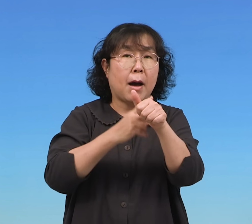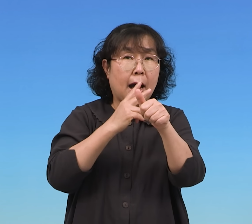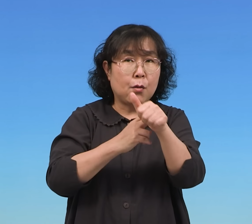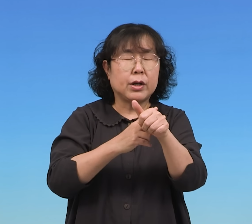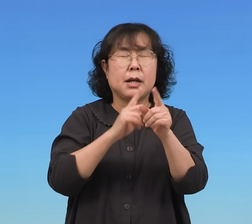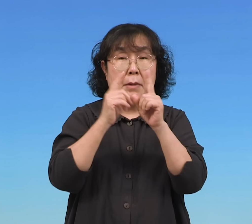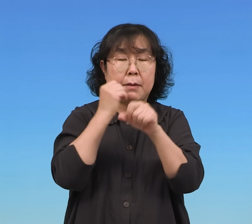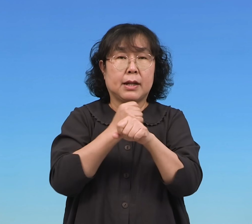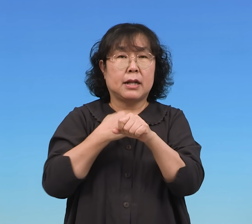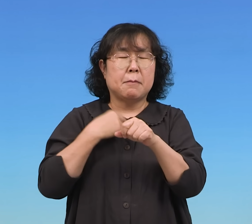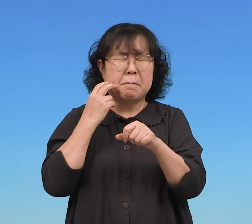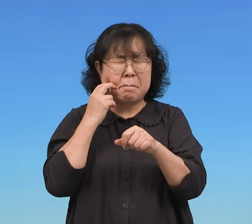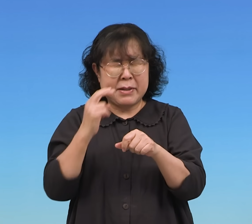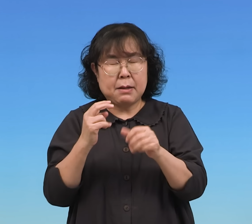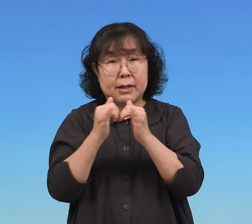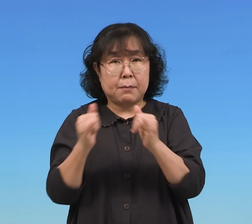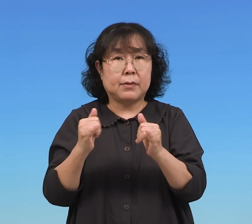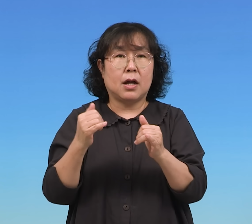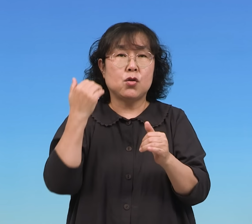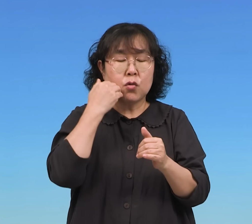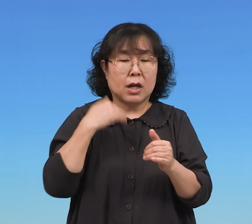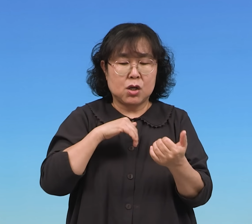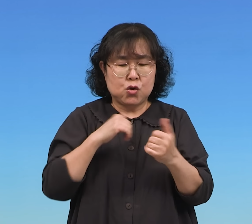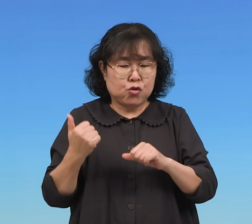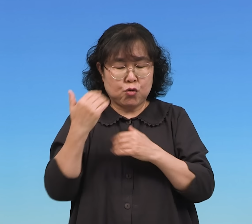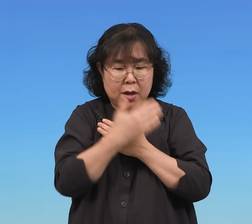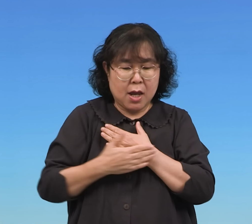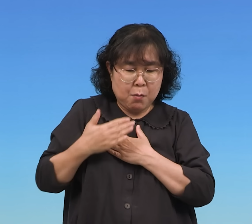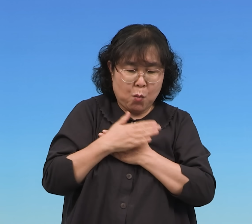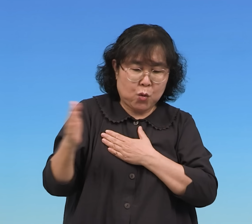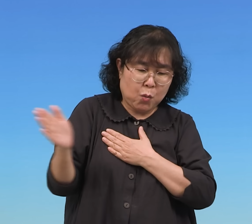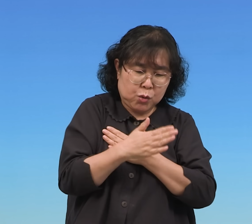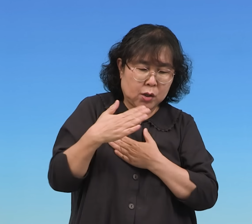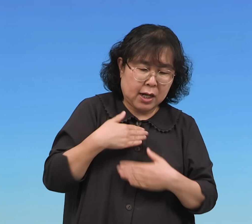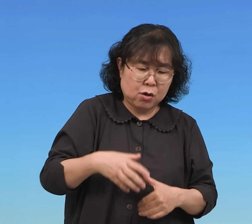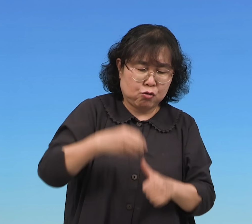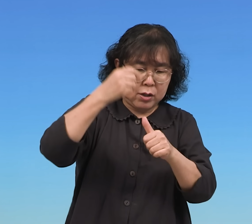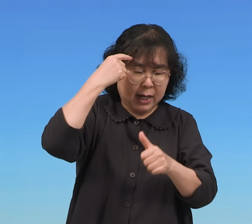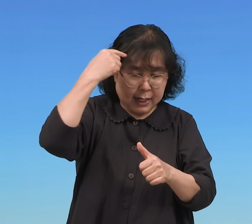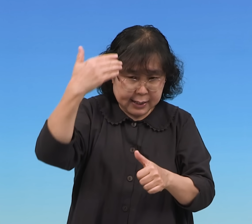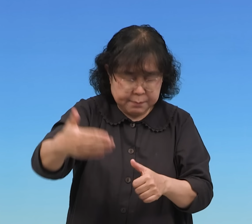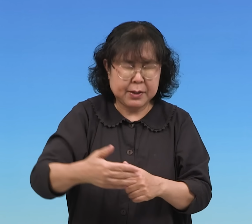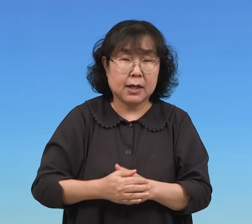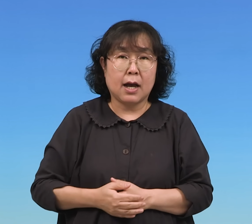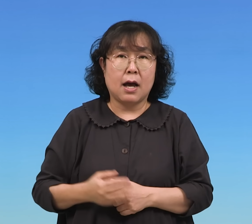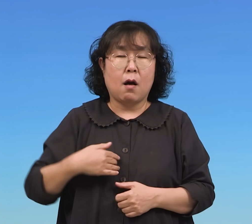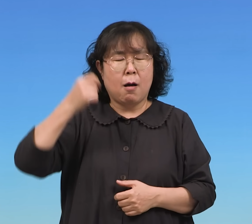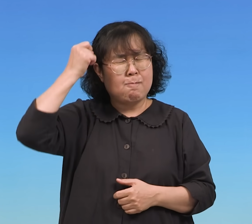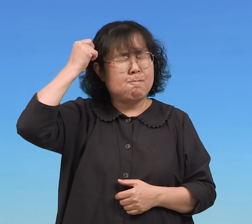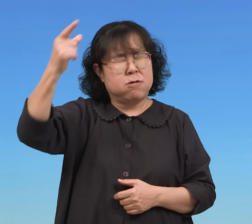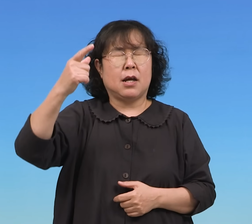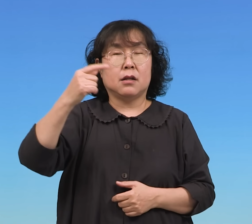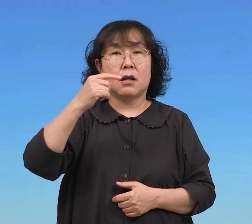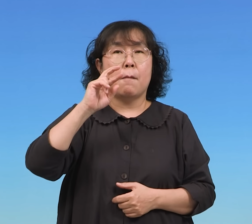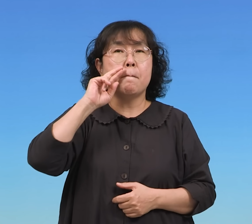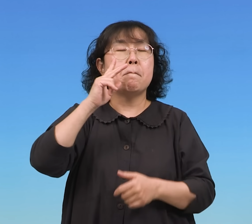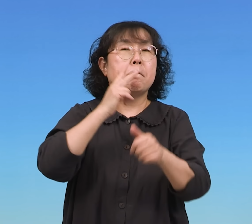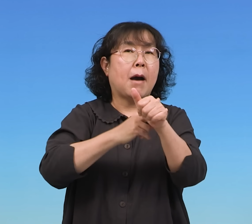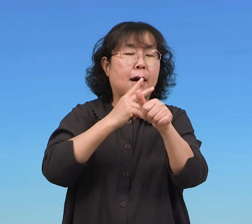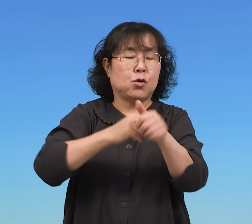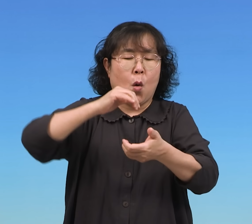나는 비참한 사람입니다. 누가 이 죽음의 몸에서 나를 건져주겠습니까? 그 위대했던 사도